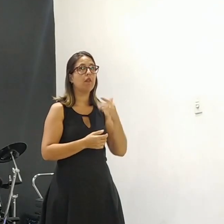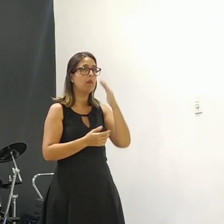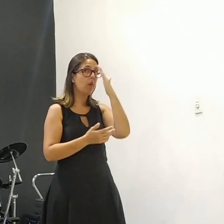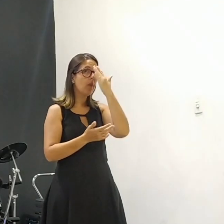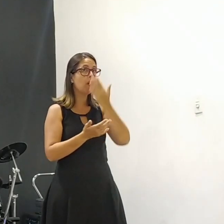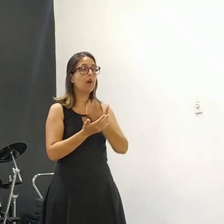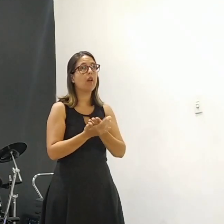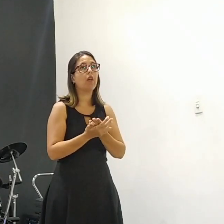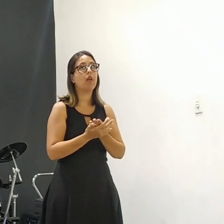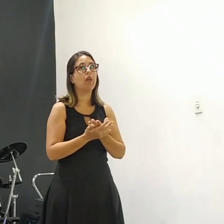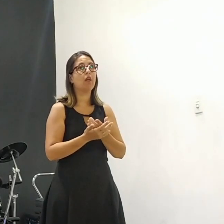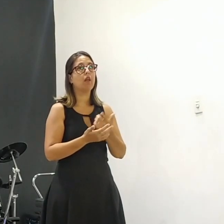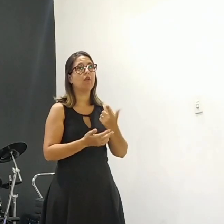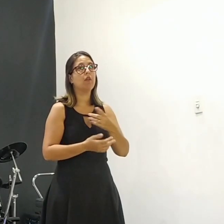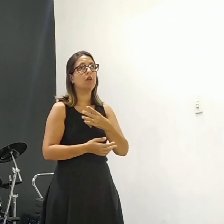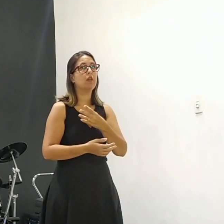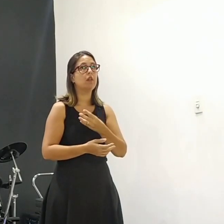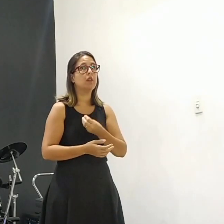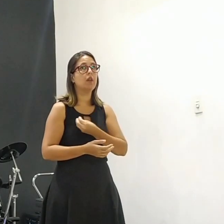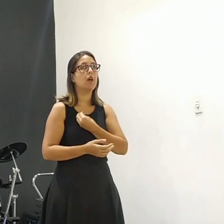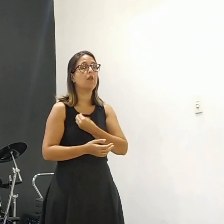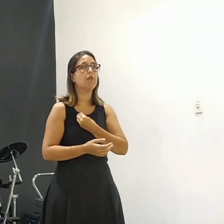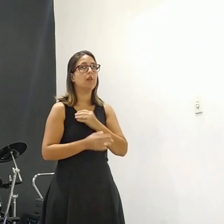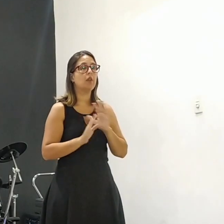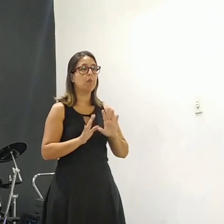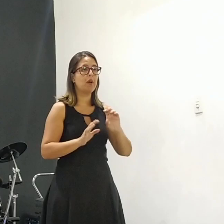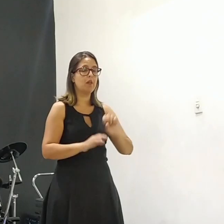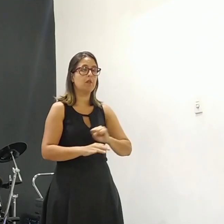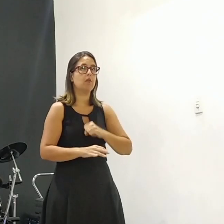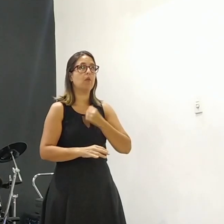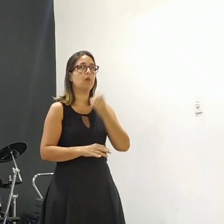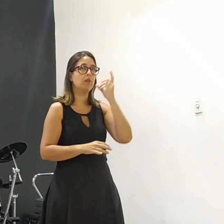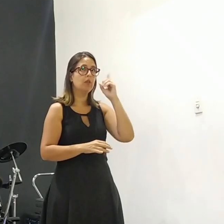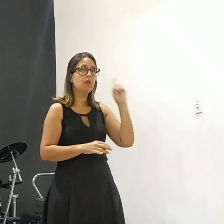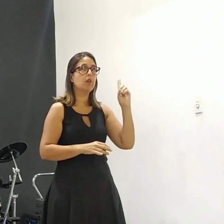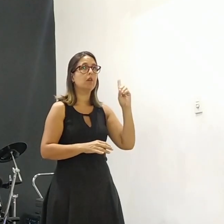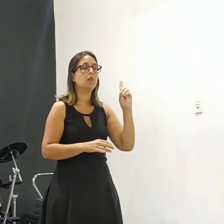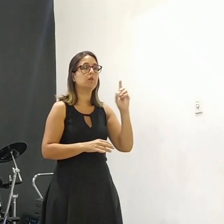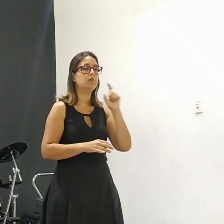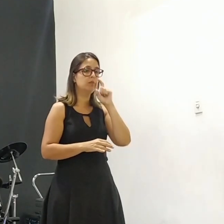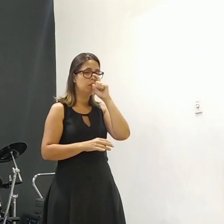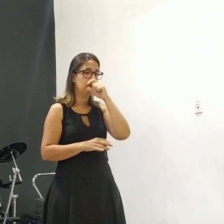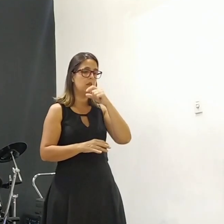não verá a vida, mas a ira de Deus permanece sobre ele.